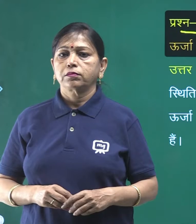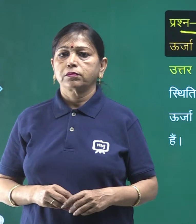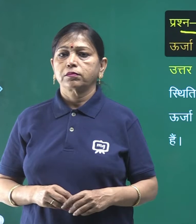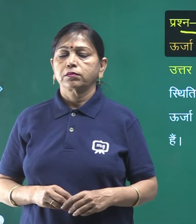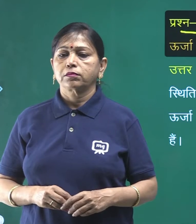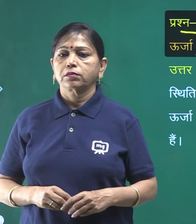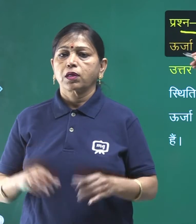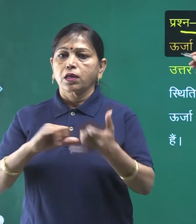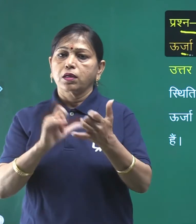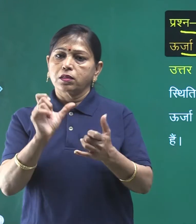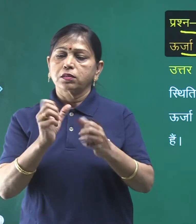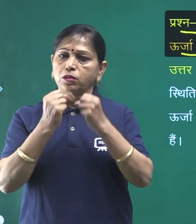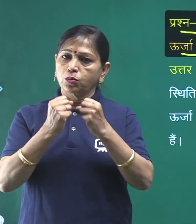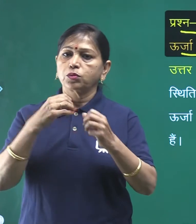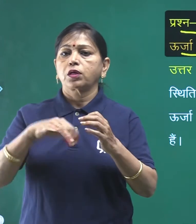स्थितिज ऊर्जा से